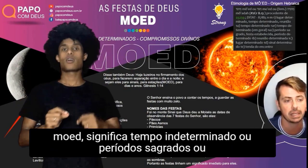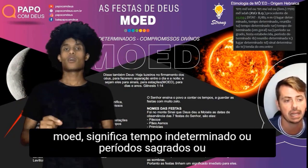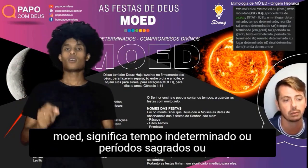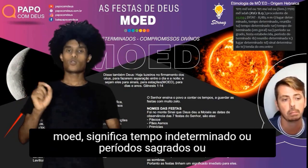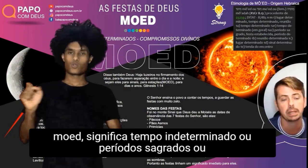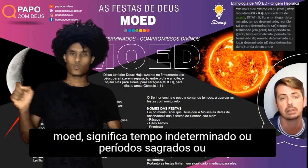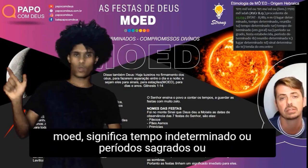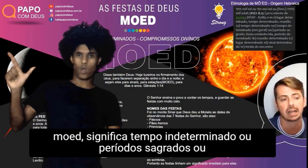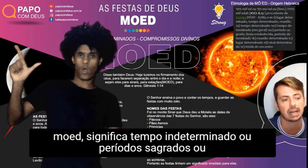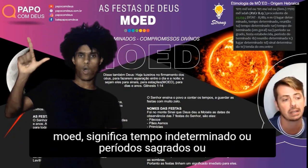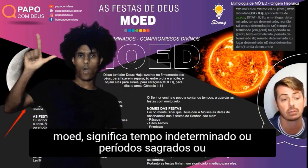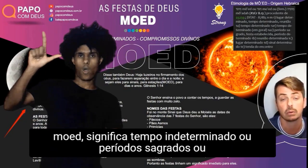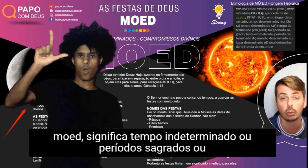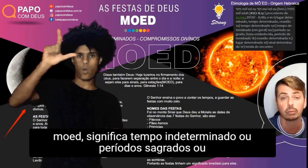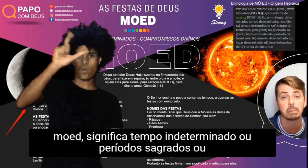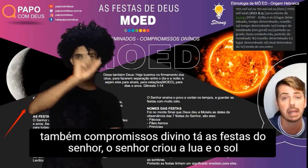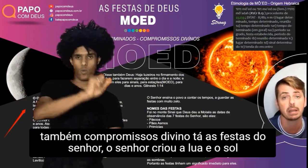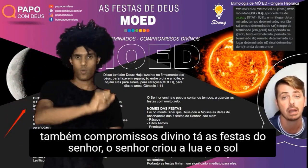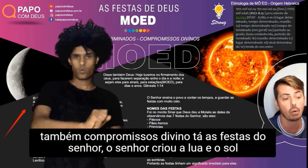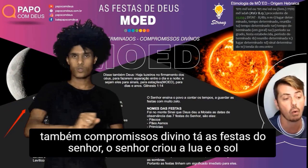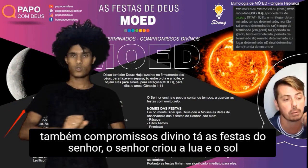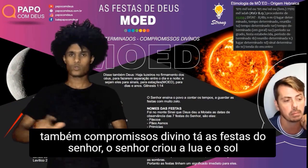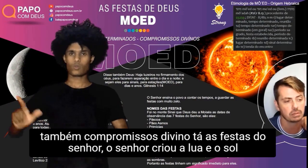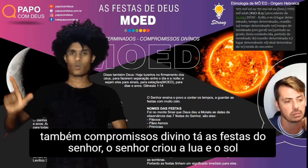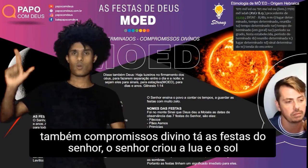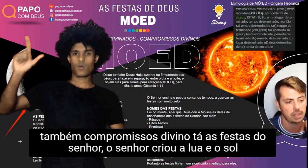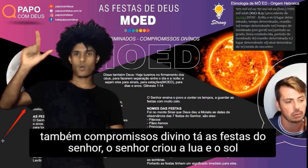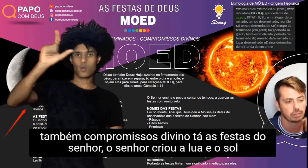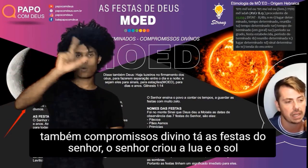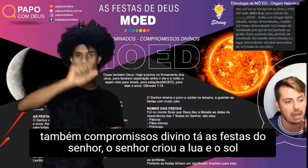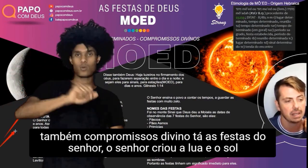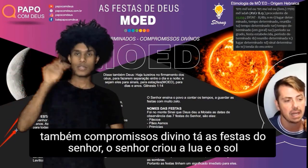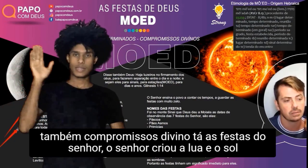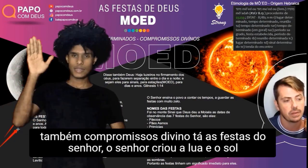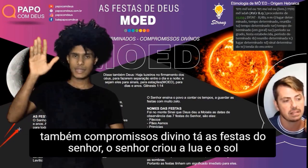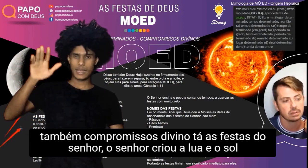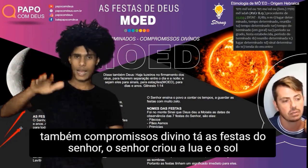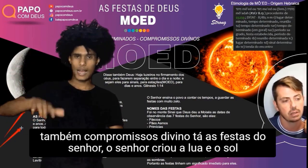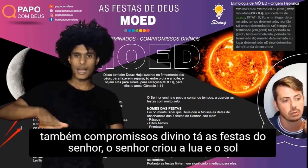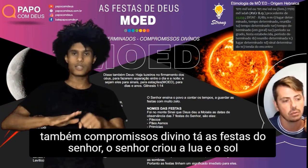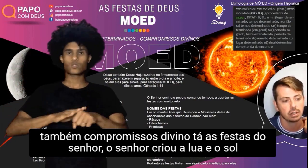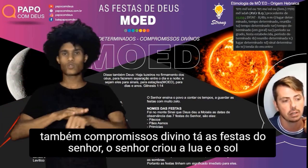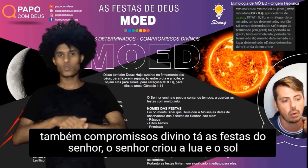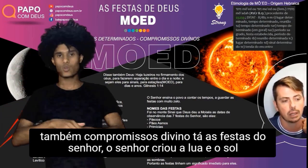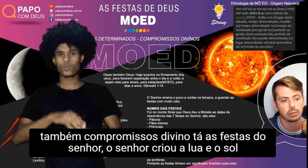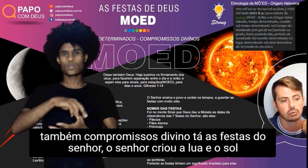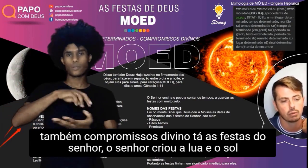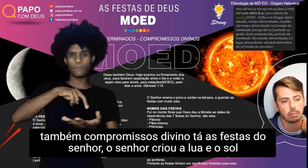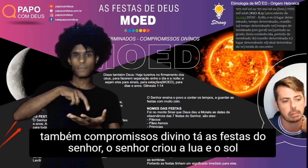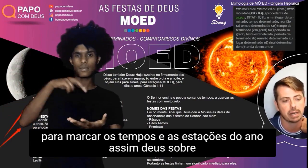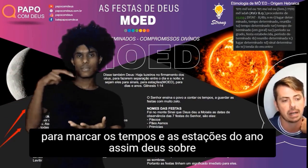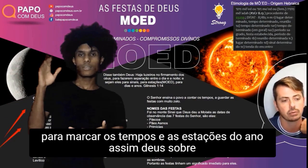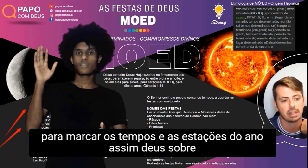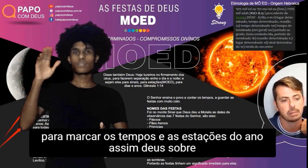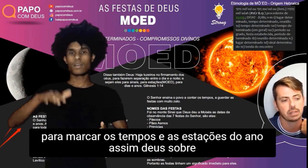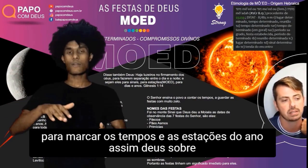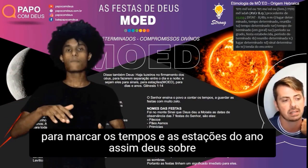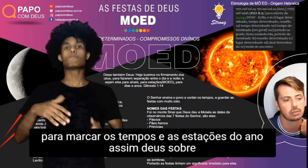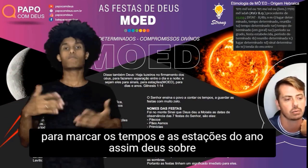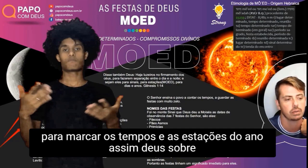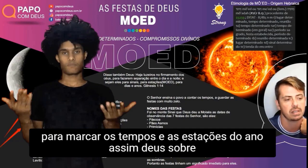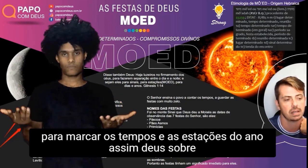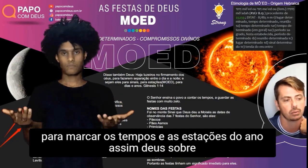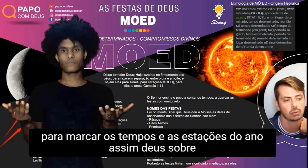tempos determinados ou períodos sagrados, ou também compromissos divinos, tá? As festas do Senhor. O Senhor criou a lua e o sol para marcar os tempos